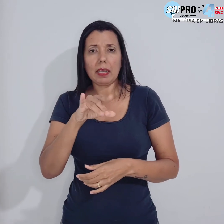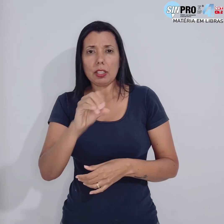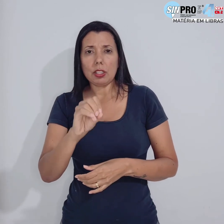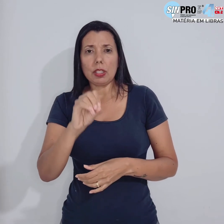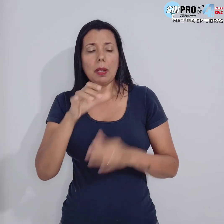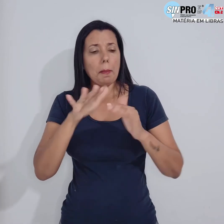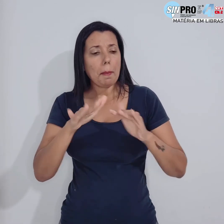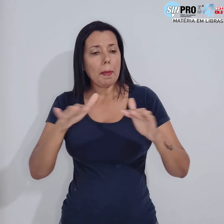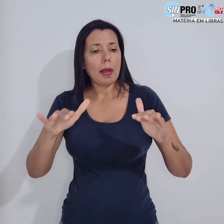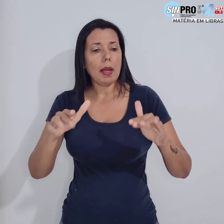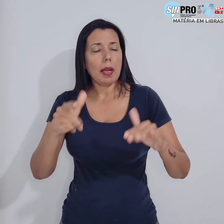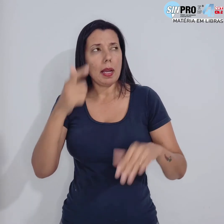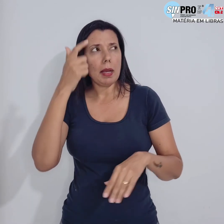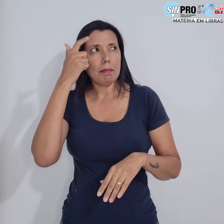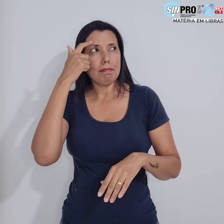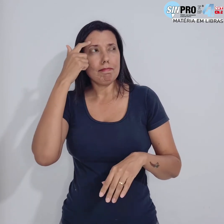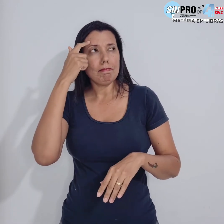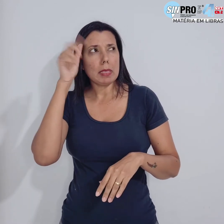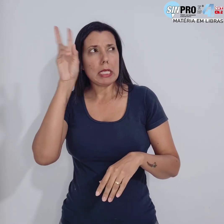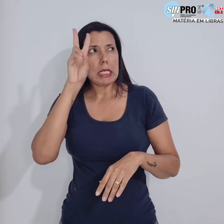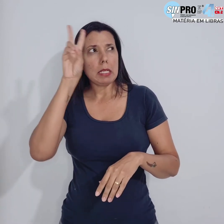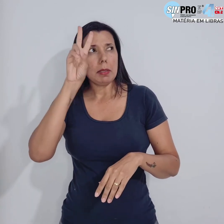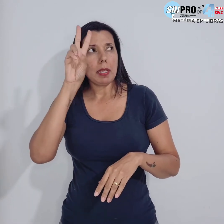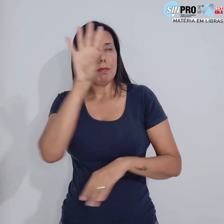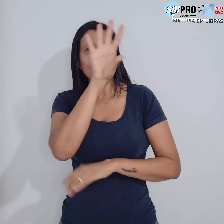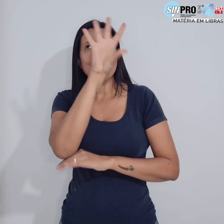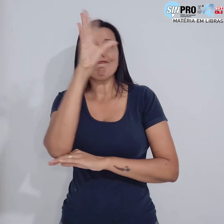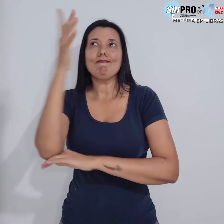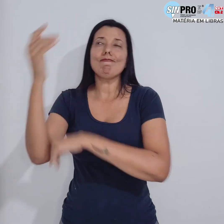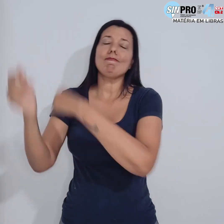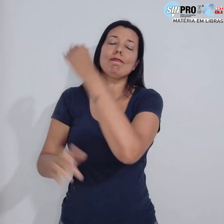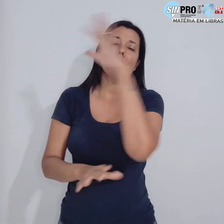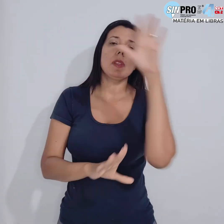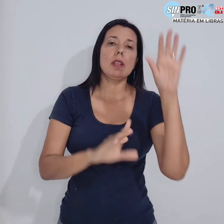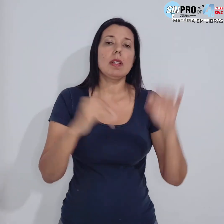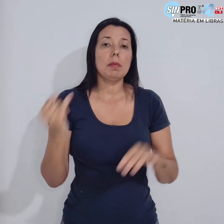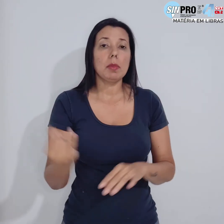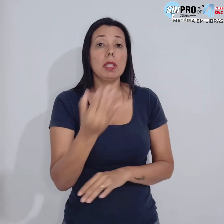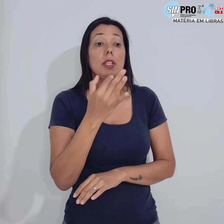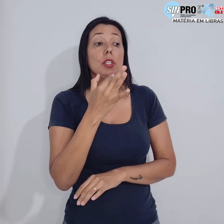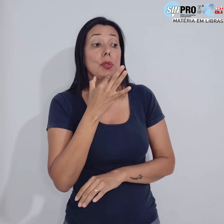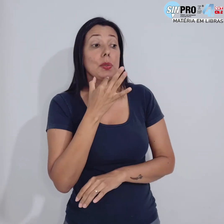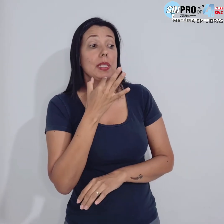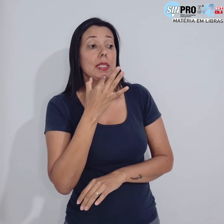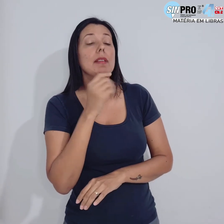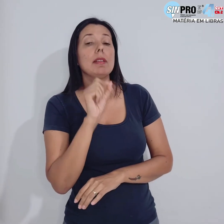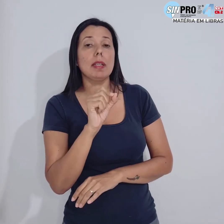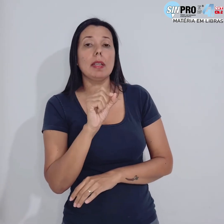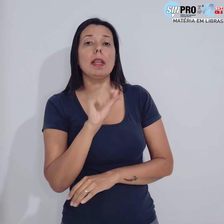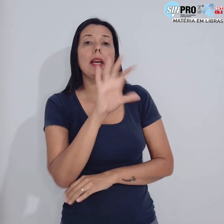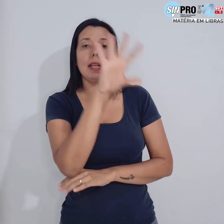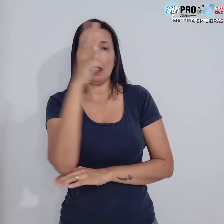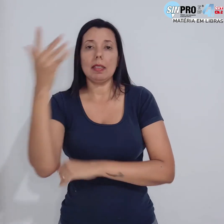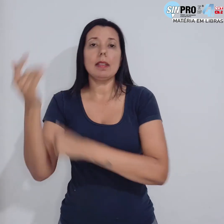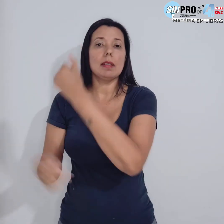saúde, educação, alimentação, água potável, vacinação, luz e todos os